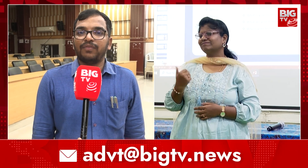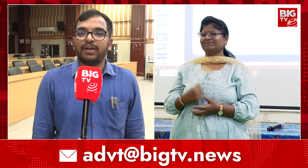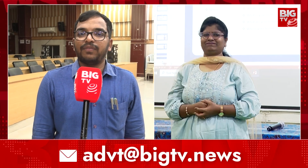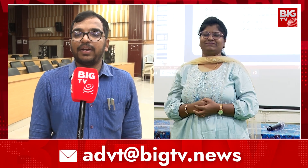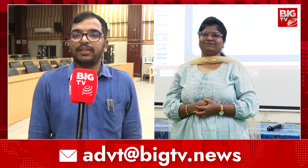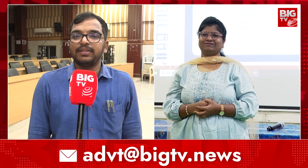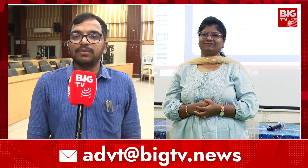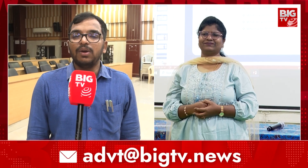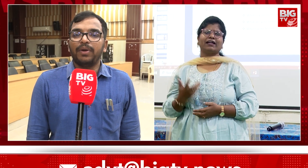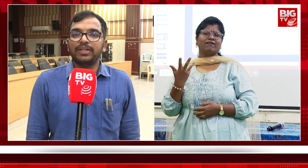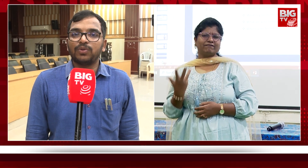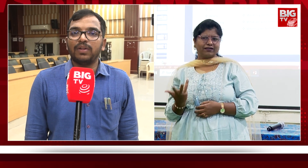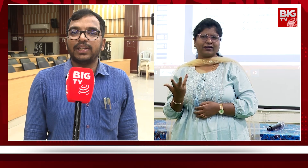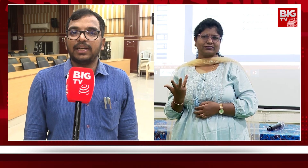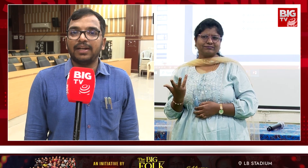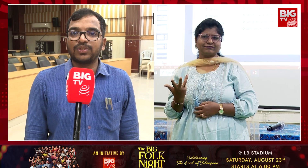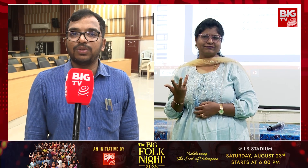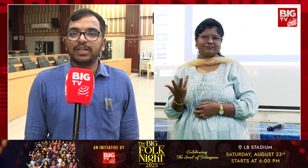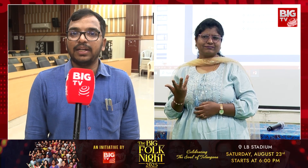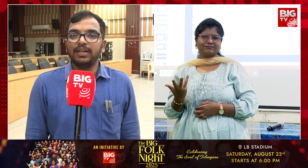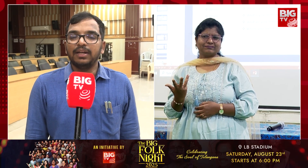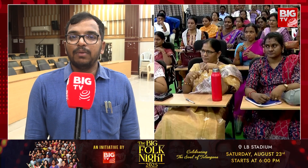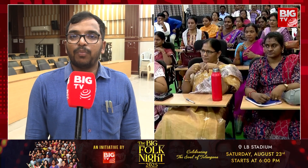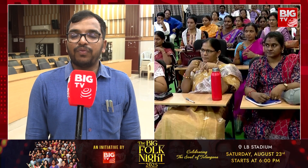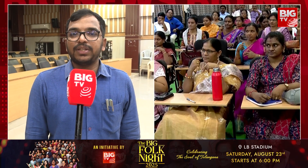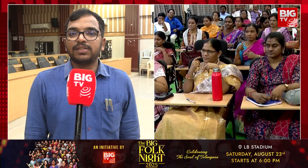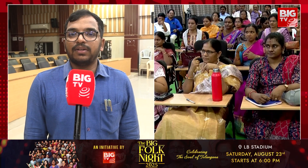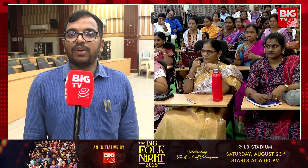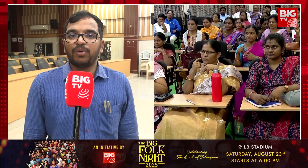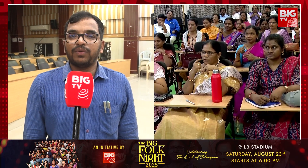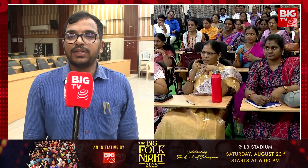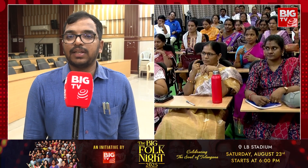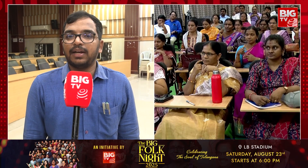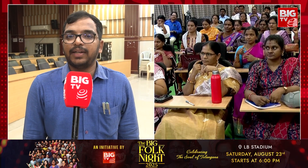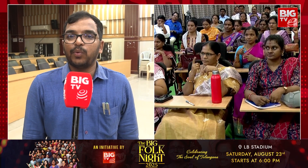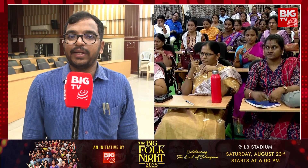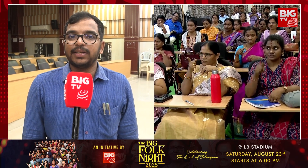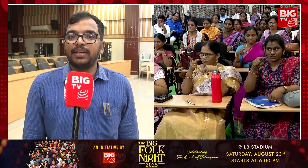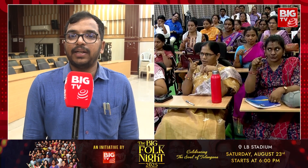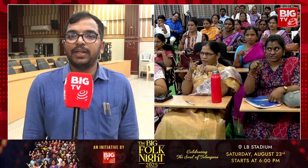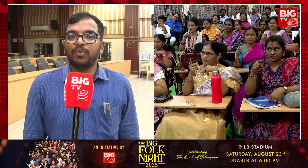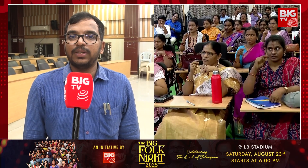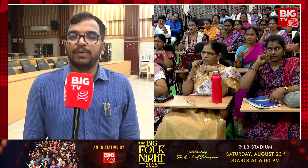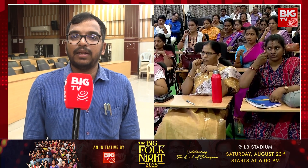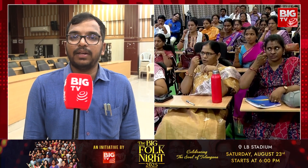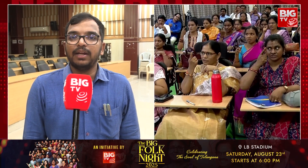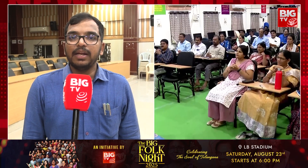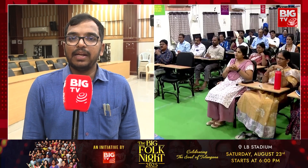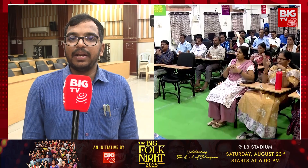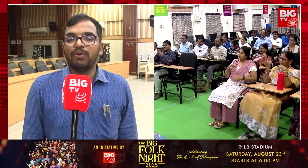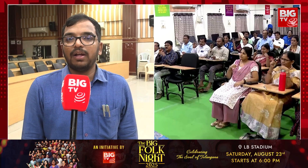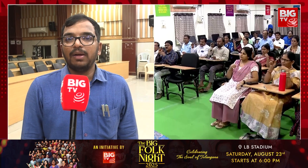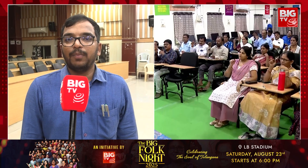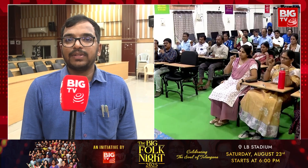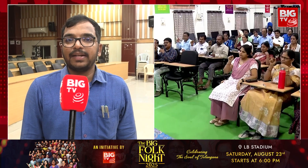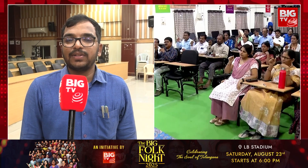నేమ్, ఇలా డిఫరెంట్ థింగ్స్ మనం నేర్చుకున్నాం. అదేవిధంగా కలర్స్ గురించి కానీ, ప్రొఫెషన్స్, డిఫరెంట్ ప్రొఫెషన్స్ ఎలాగంటారు, టీచర్ అంటే ఏంటి, పోలీసు అంటే ఏంటి,